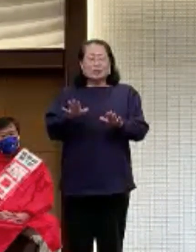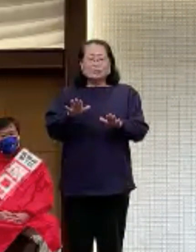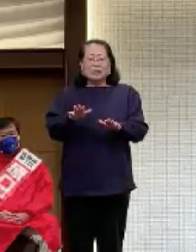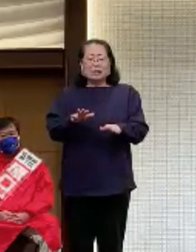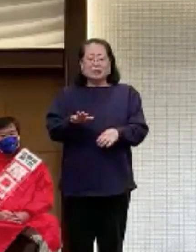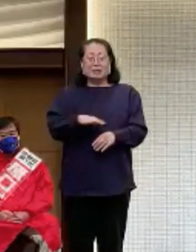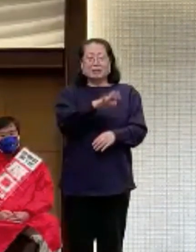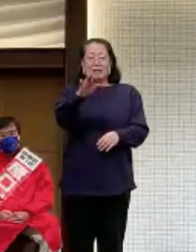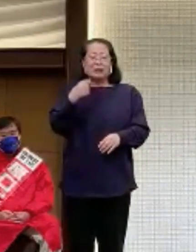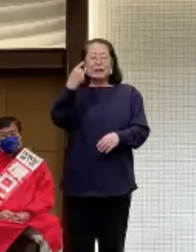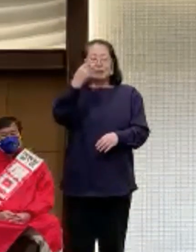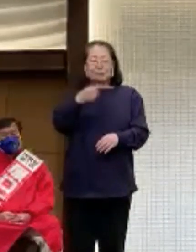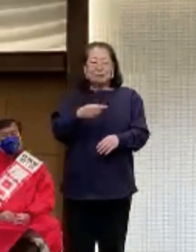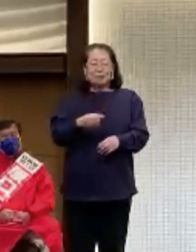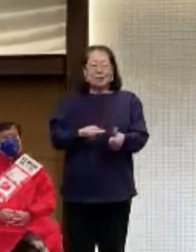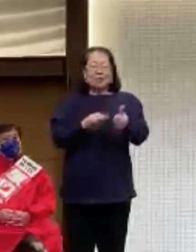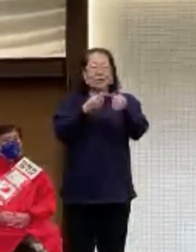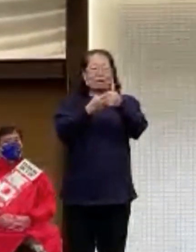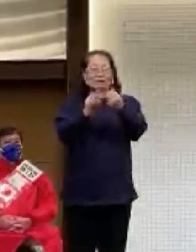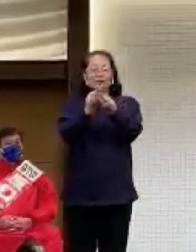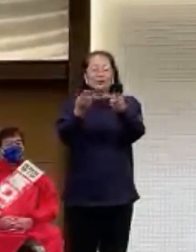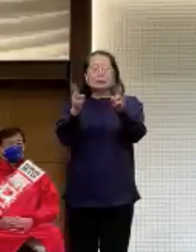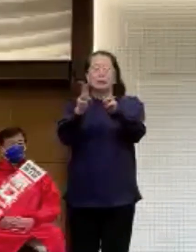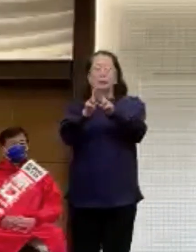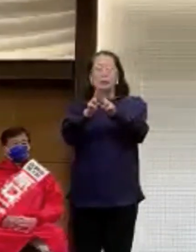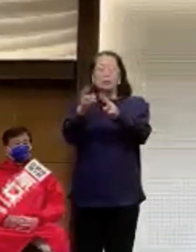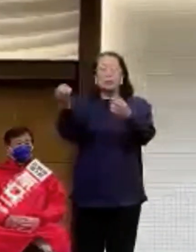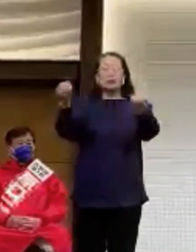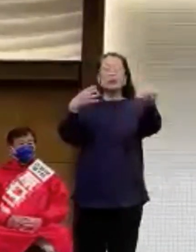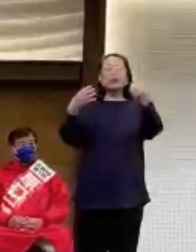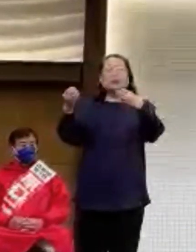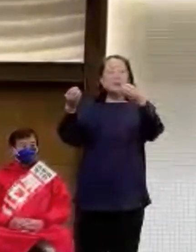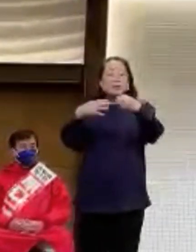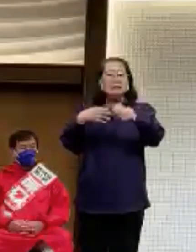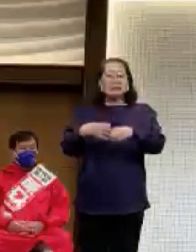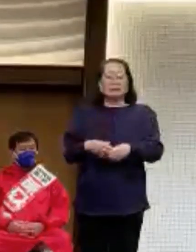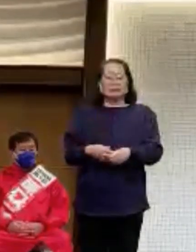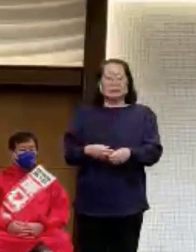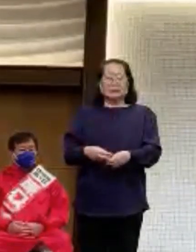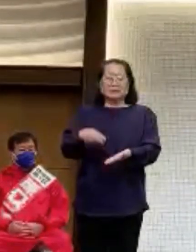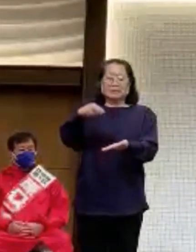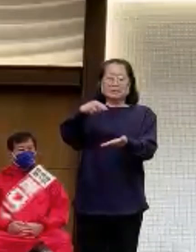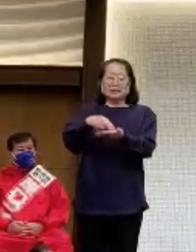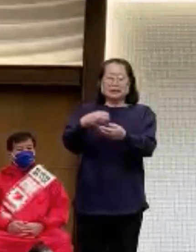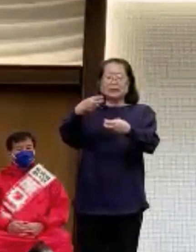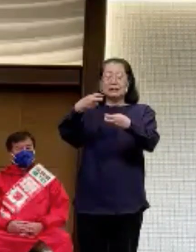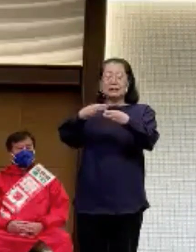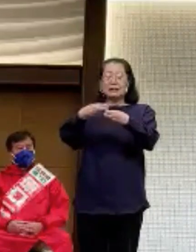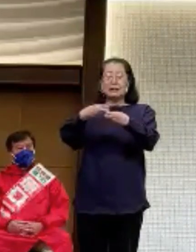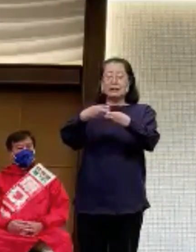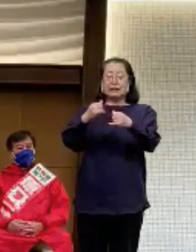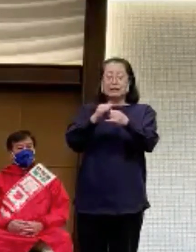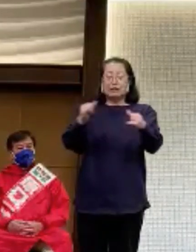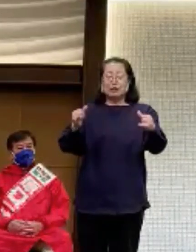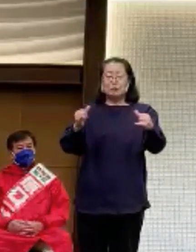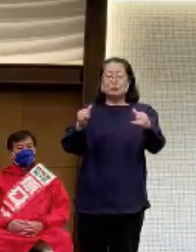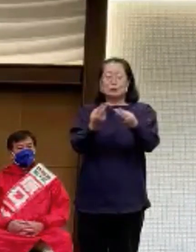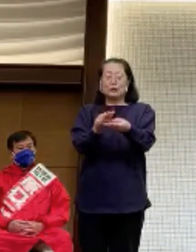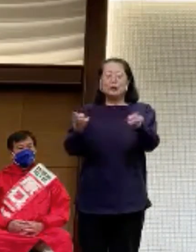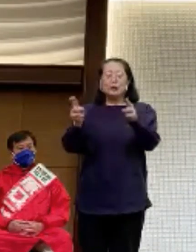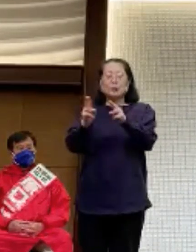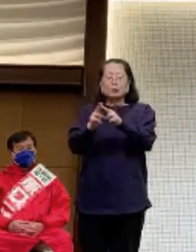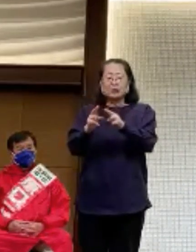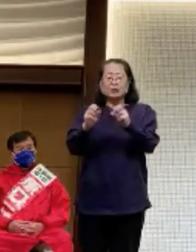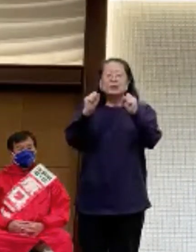口和弘党というふうに言われておりますけど、確かに立憲民主党に在籍はしております